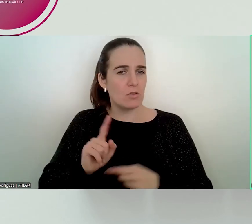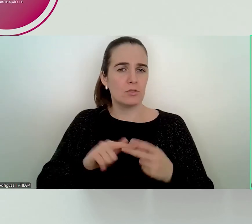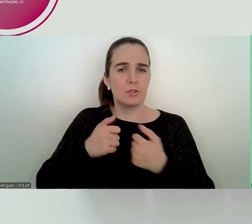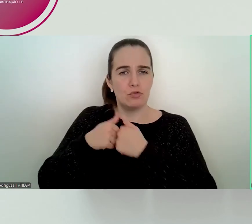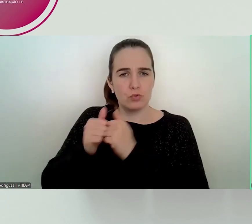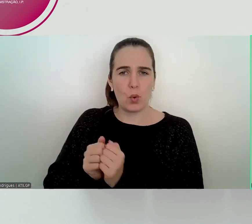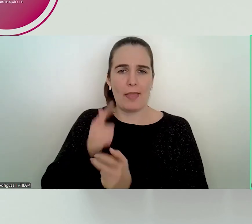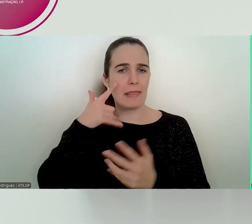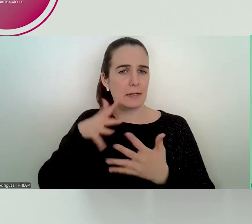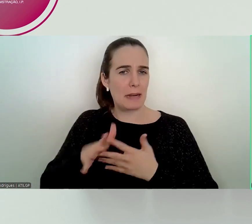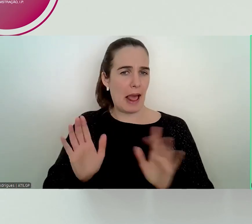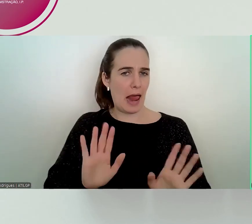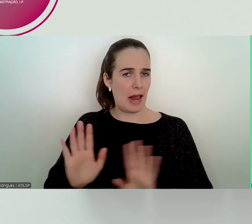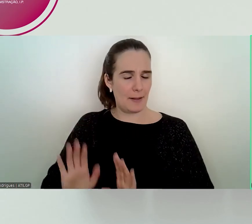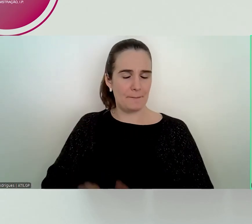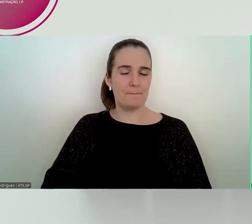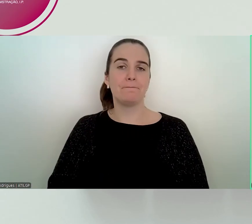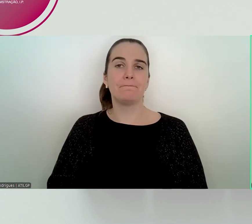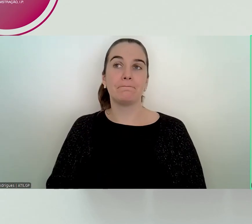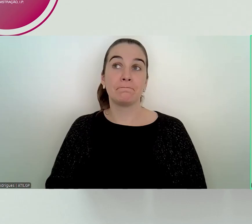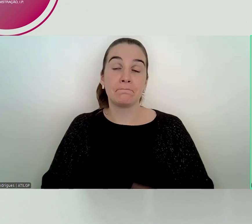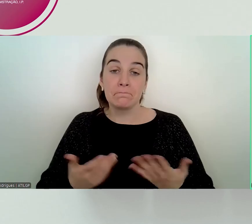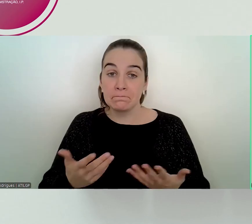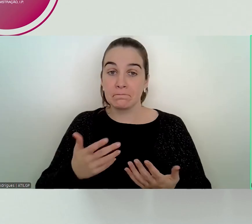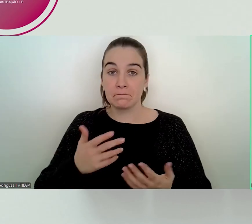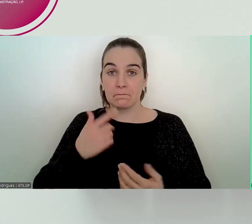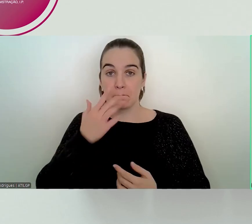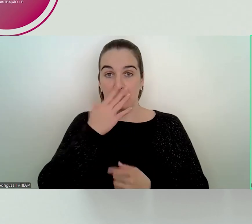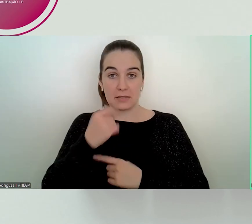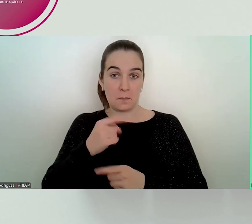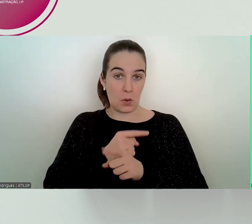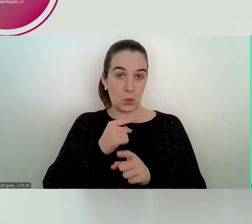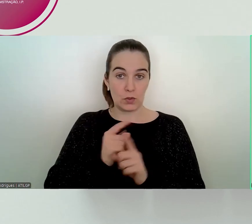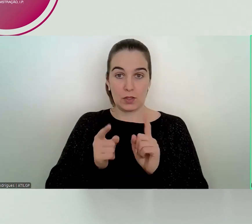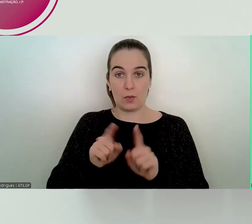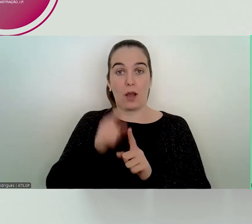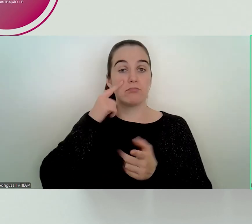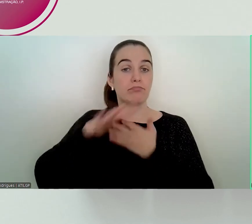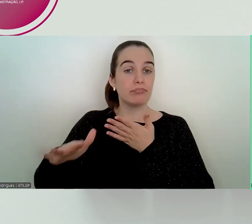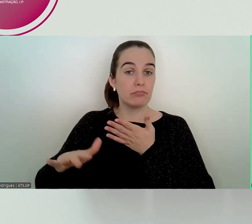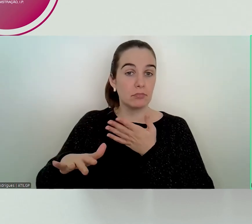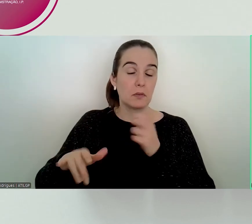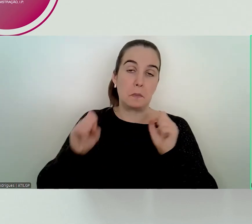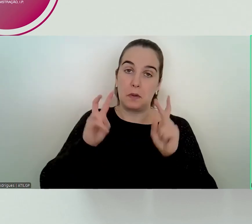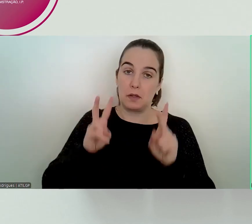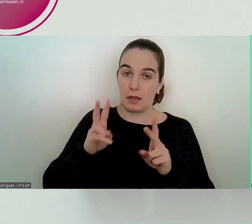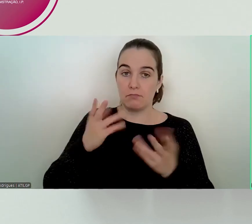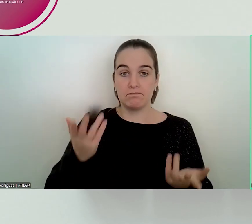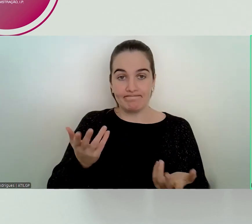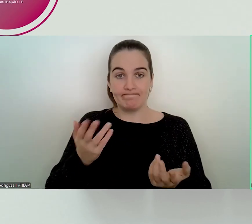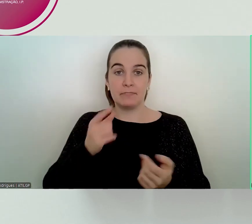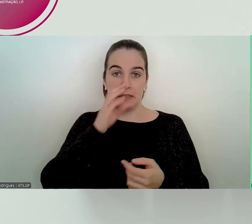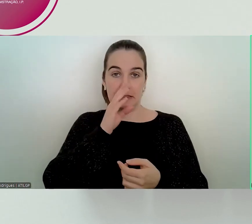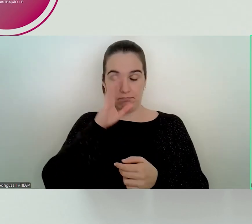à transparência. Bom, há aqui um primeiro elemento que é o elemento do desconhecimento, ou seja, um outro elemento